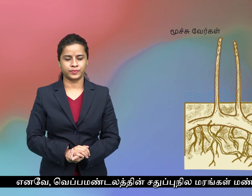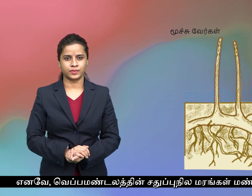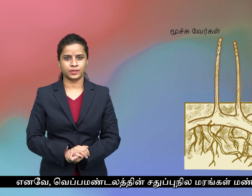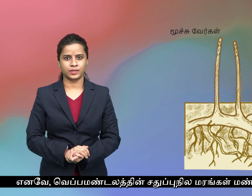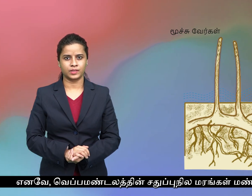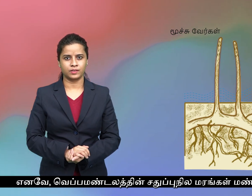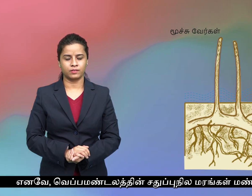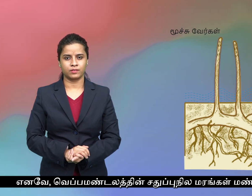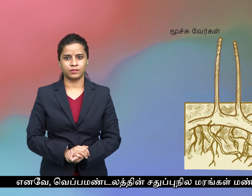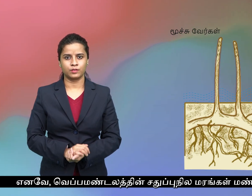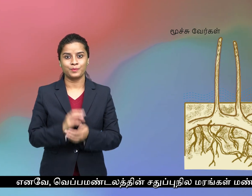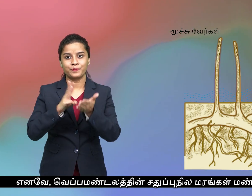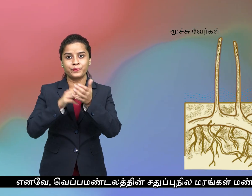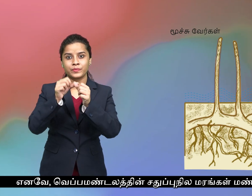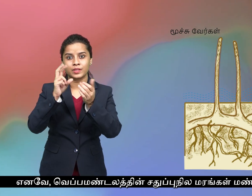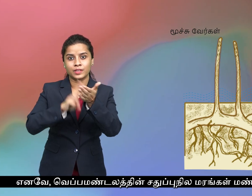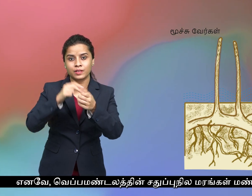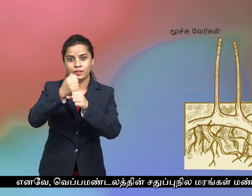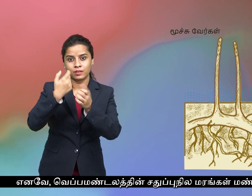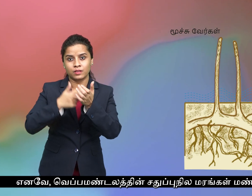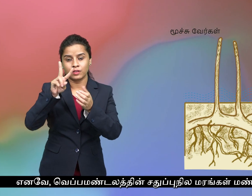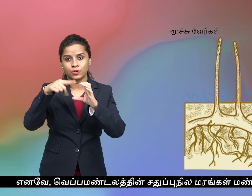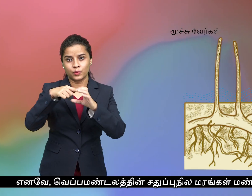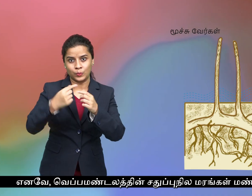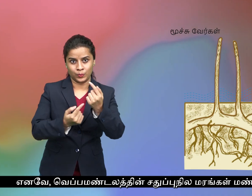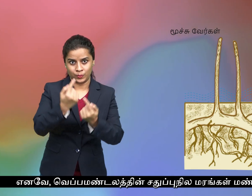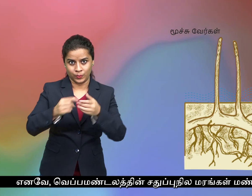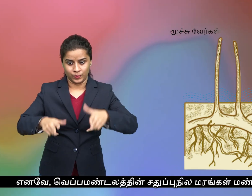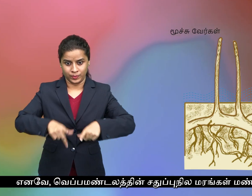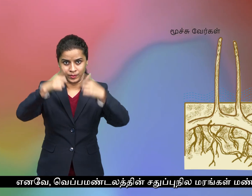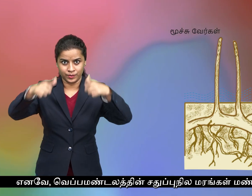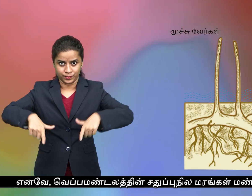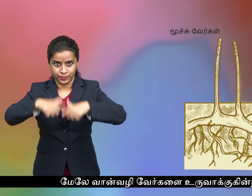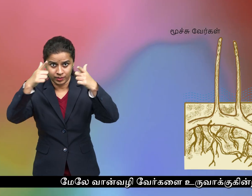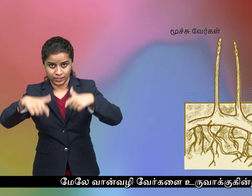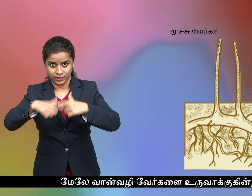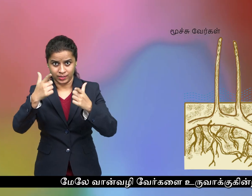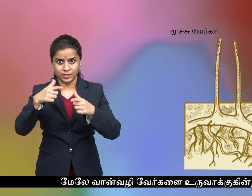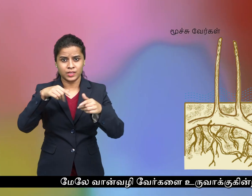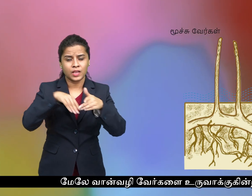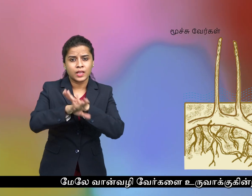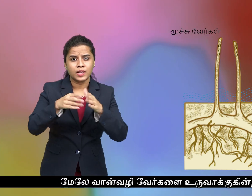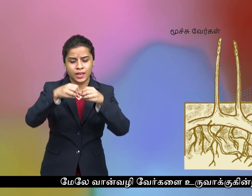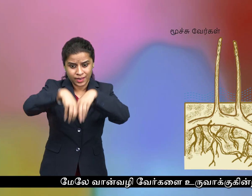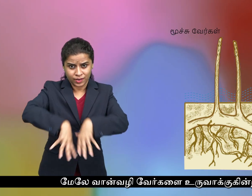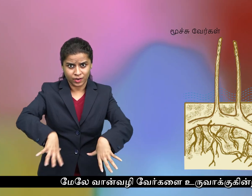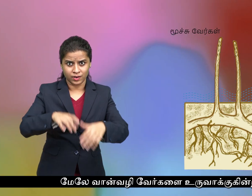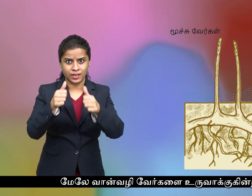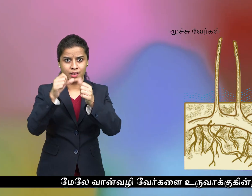எனவே வெப்பமண்டலத்தின் சதுப்பு நில மரங்கள் மண்ணின் மேற்பரப்பிற்கு மேலே வான்வழி வேர்களை உருவாக்குகின்றன